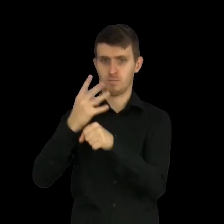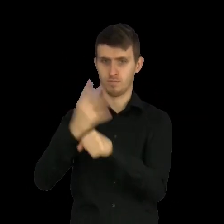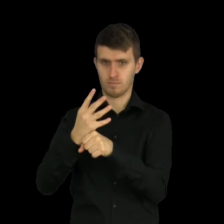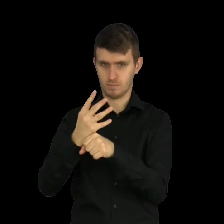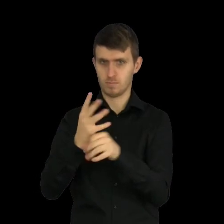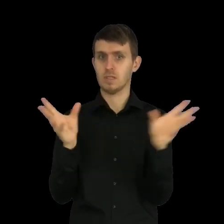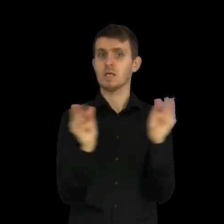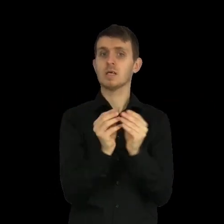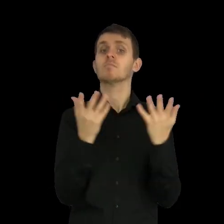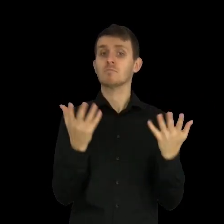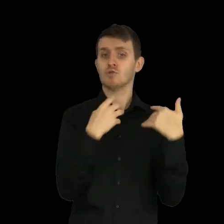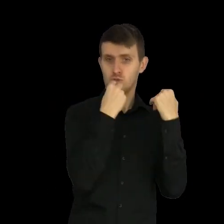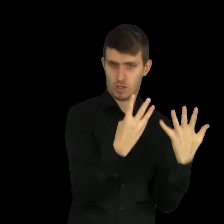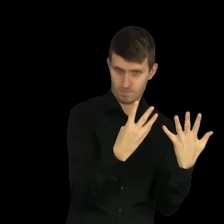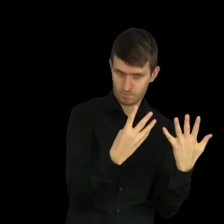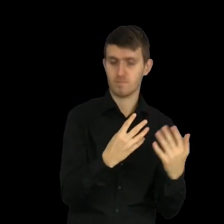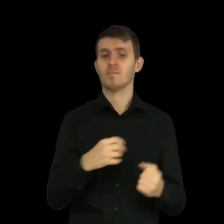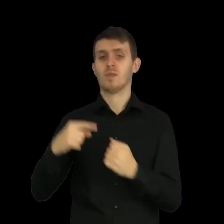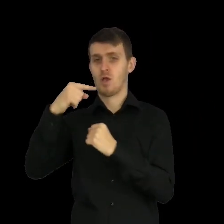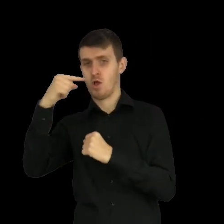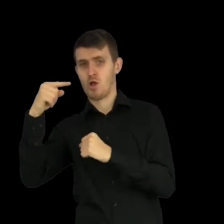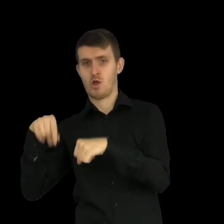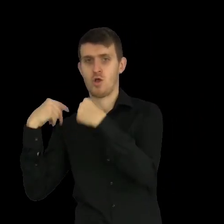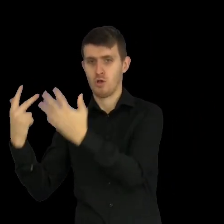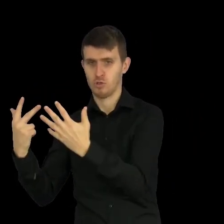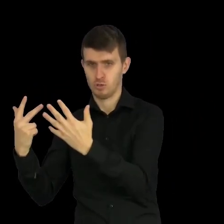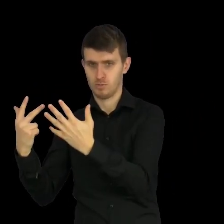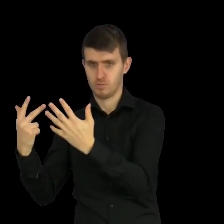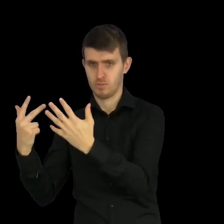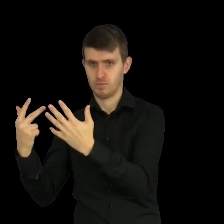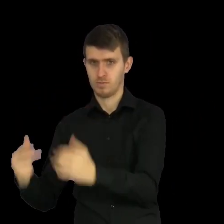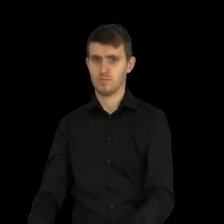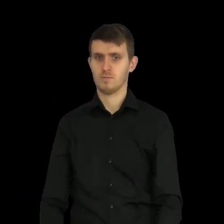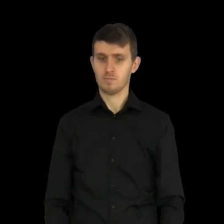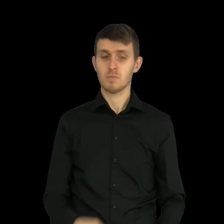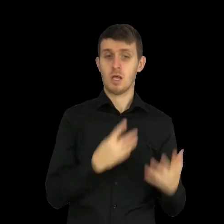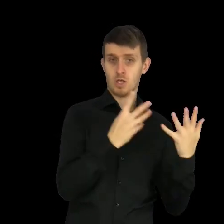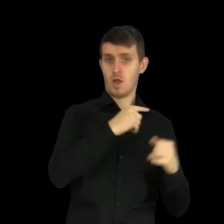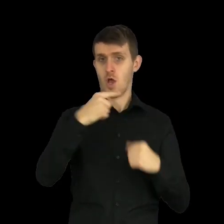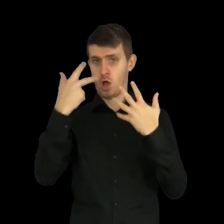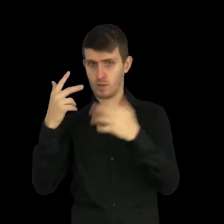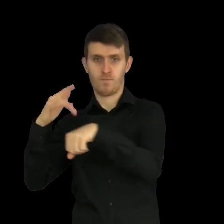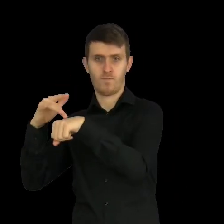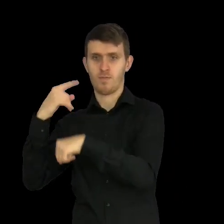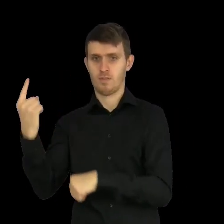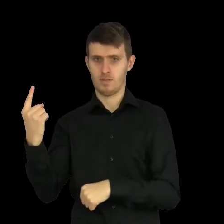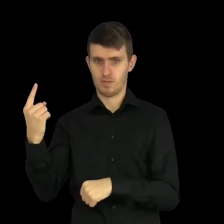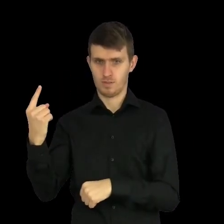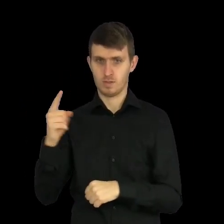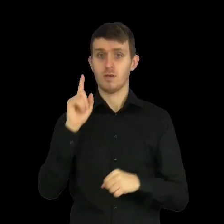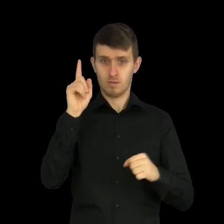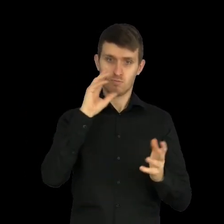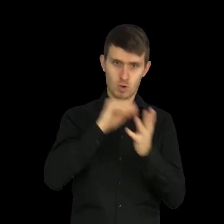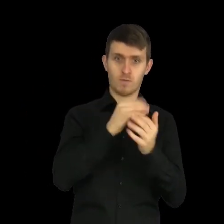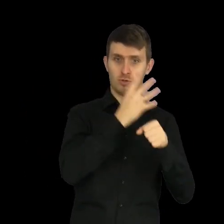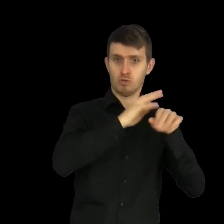odjąć 40. To się równa 9 i będziemy musieli odjąć od tego 8. Zatem wynik